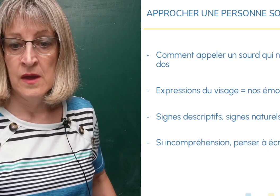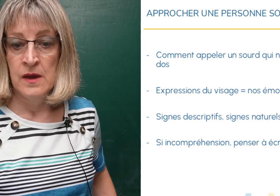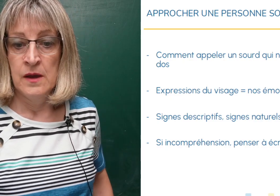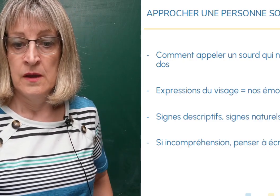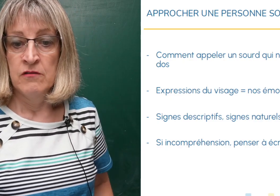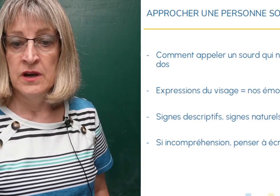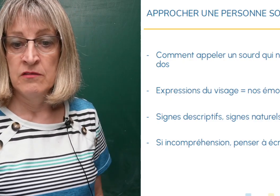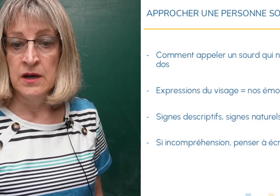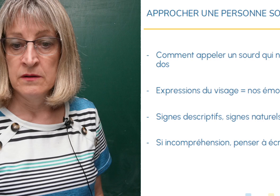Voilà, voilà.